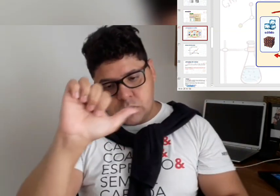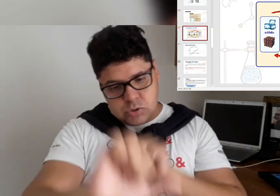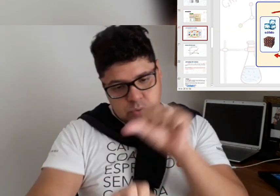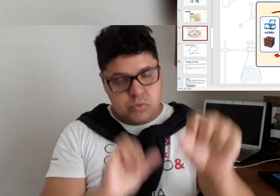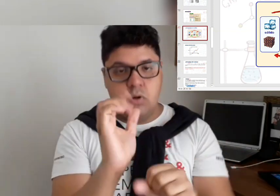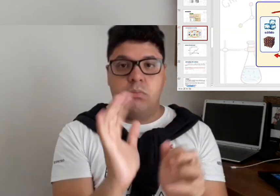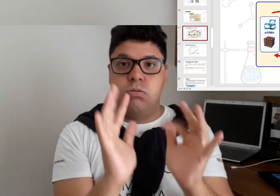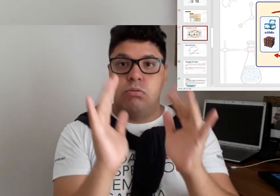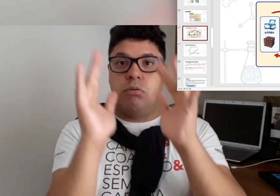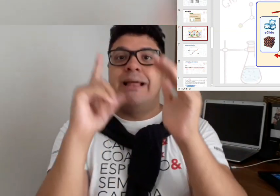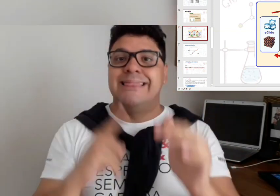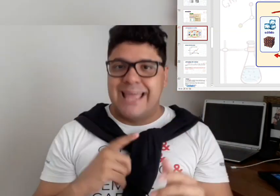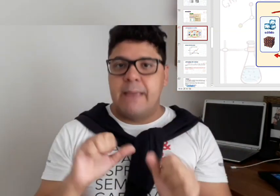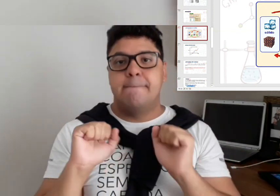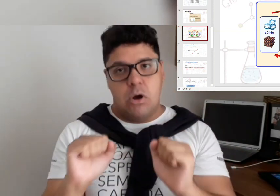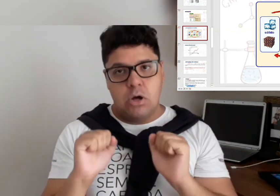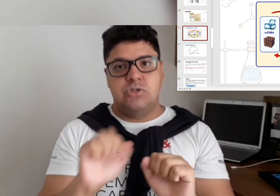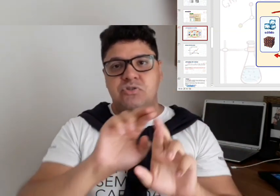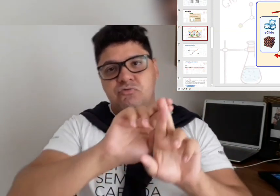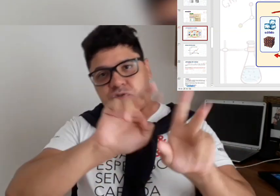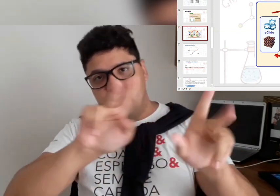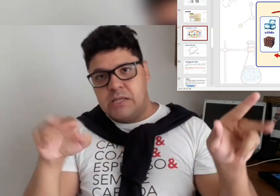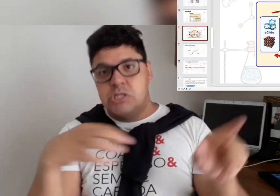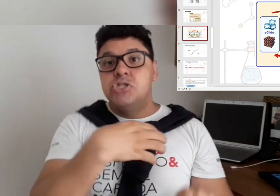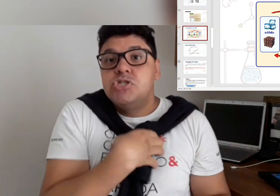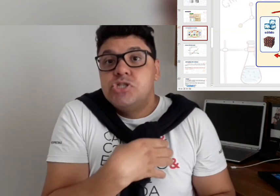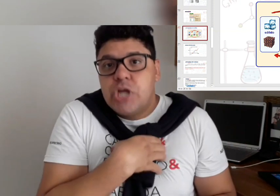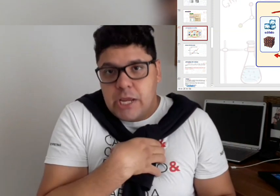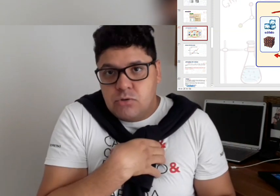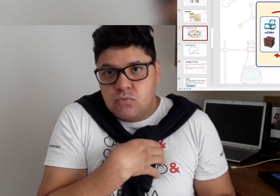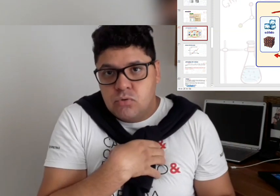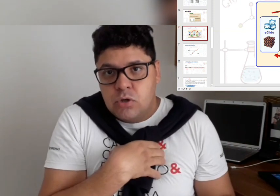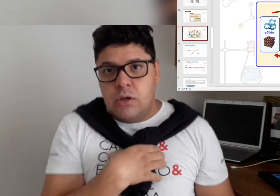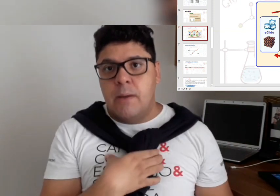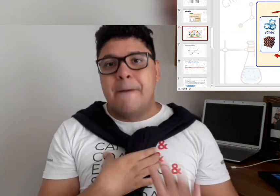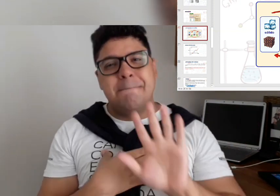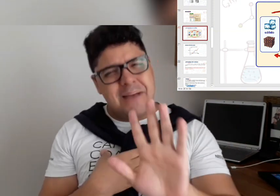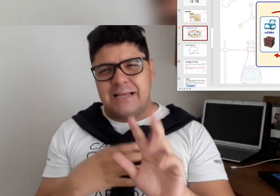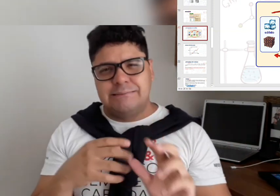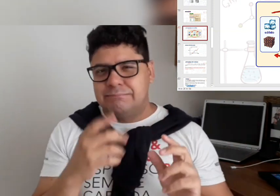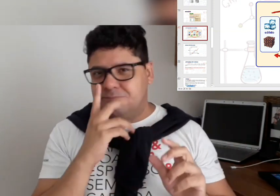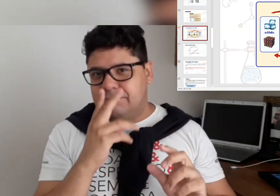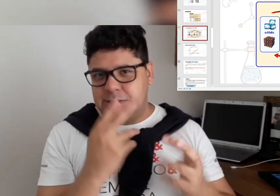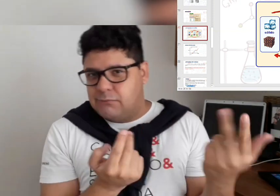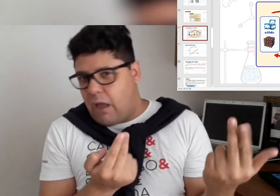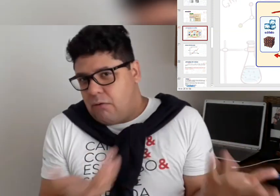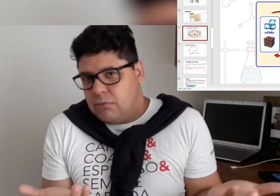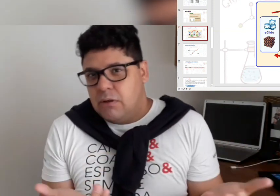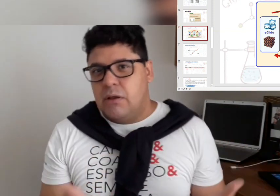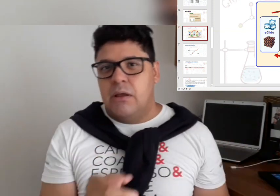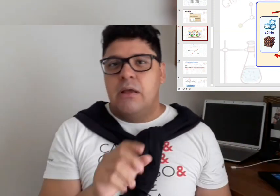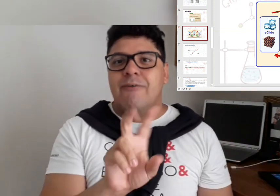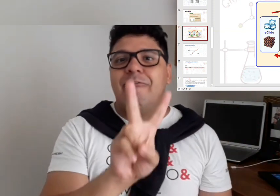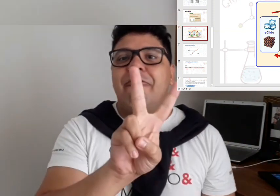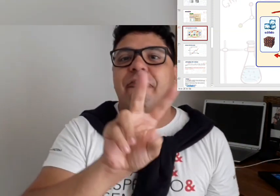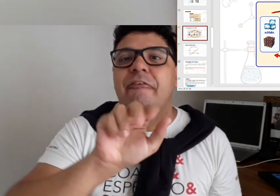pode ter diferentes denominações, né? Apesar de significar quase a mesma coisa, né?